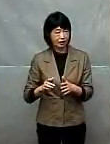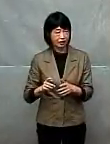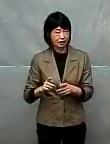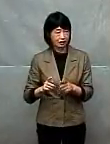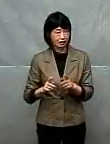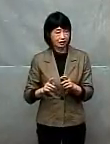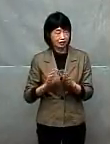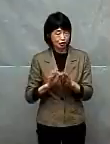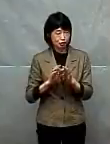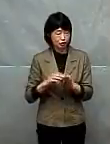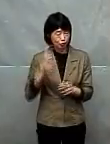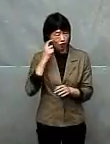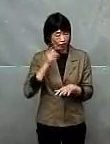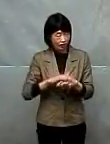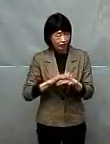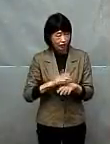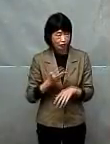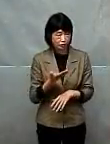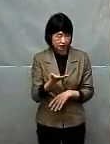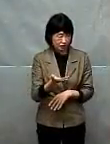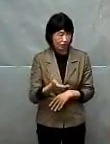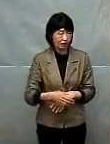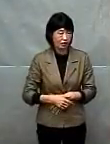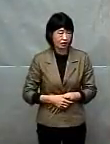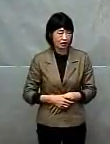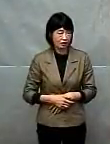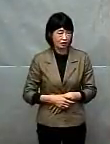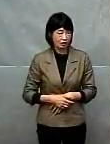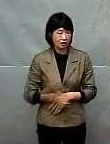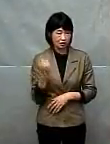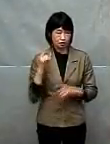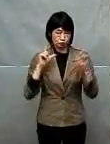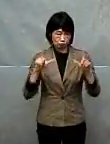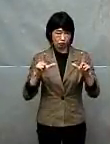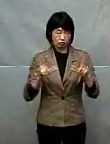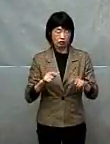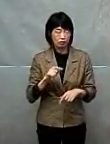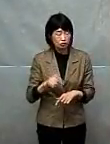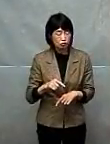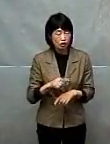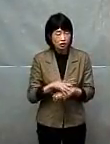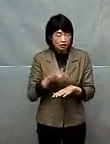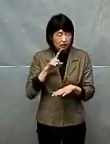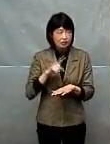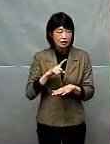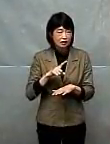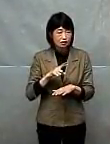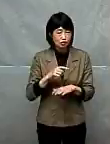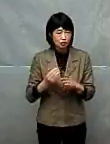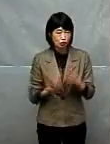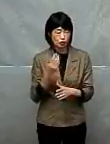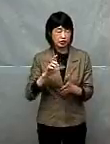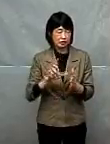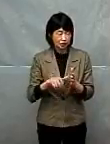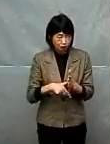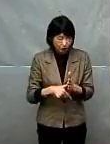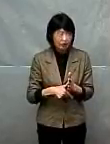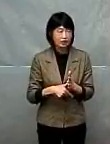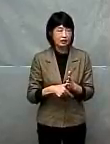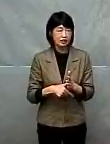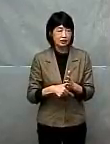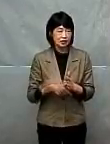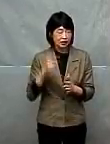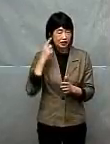かってあるんでしょうか。初当選09年の それは、はい、最初のやっぱり意気込みといいますかね、ちょっとそういうようなことがあったもんです